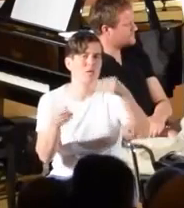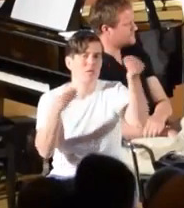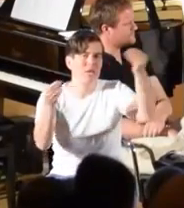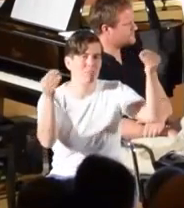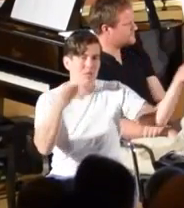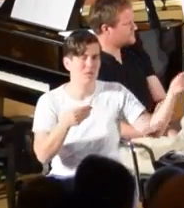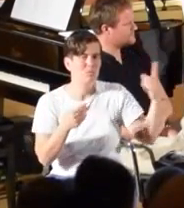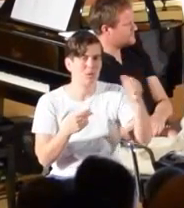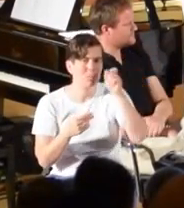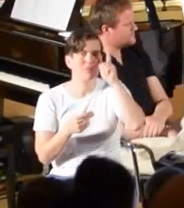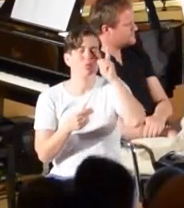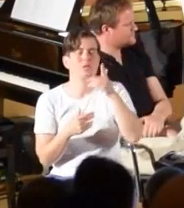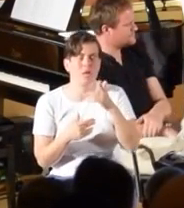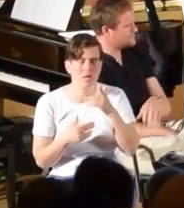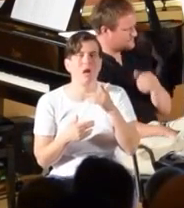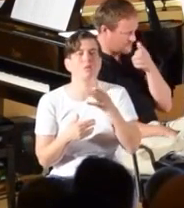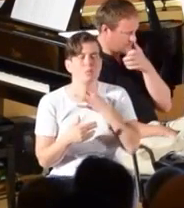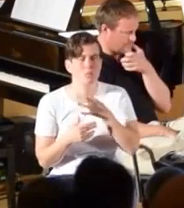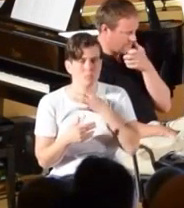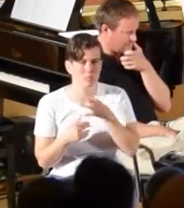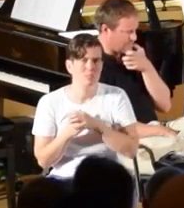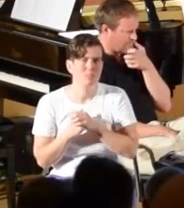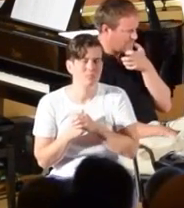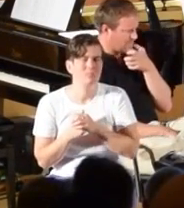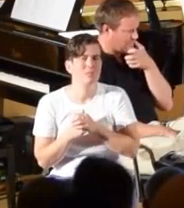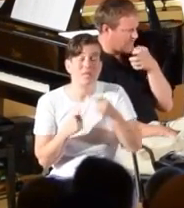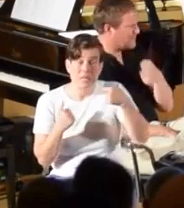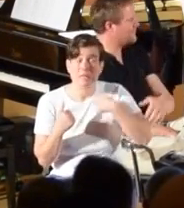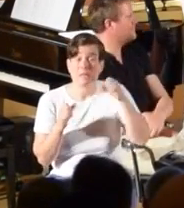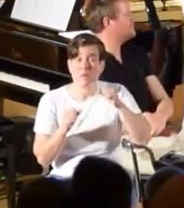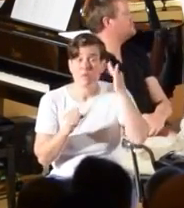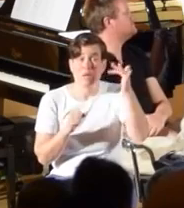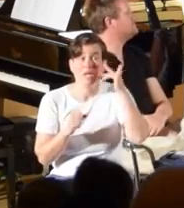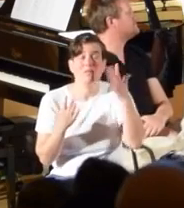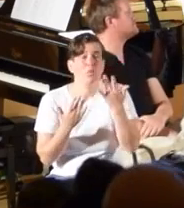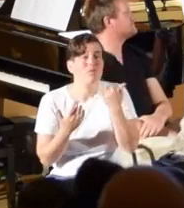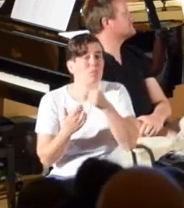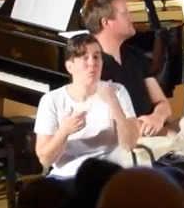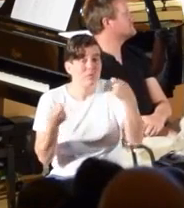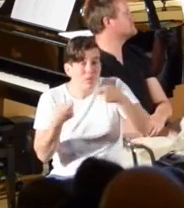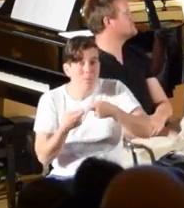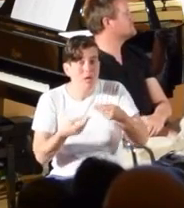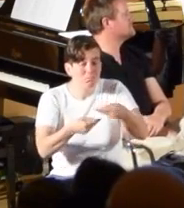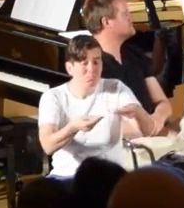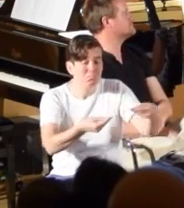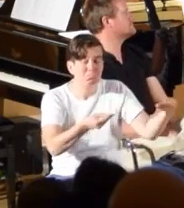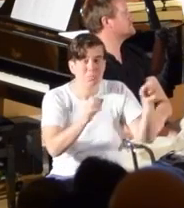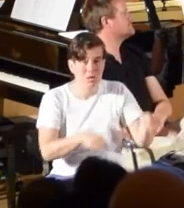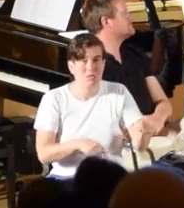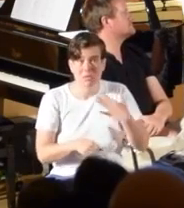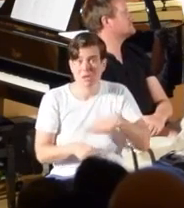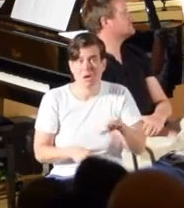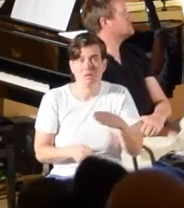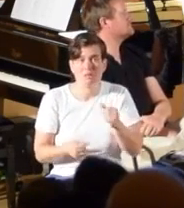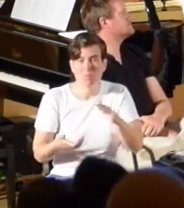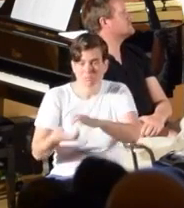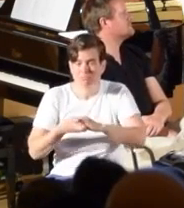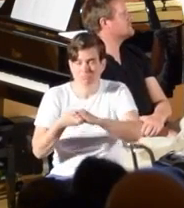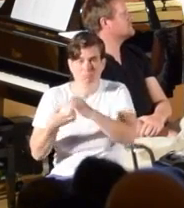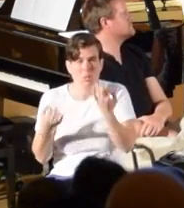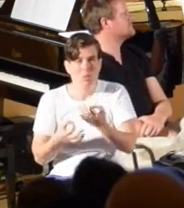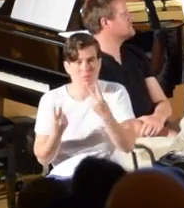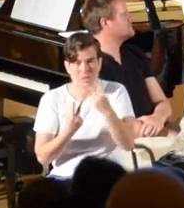und auch gerne mal überlegen, in welchen Verbänden bei uns man es vielleicht noch mehr verbreiten könnte, weil das ist wichtig,